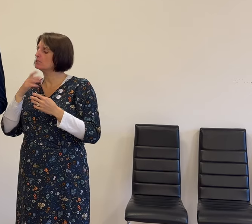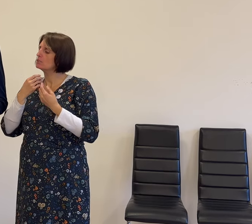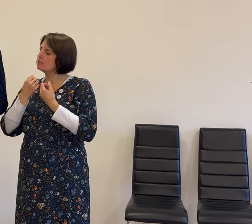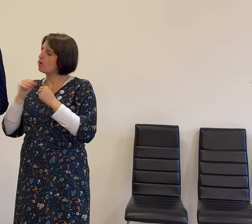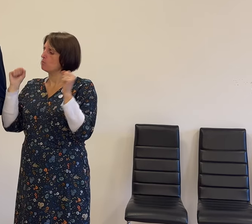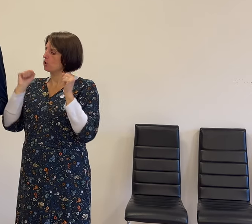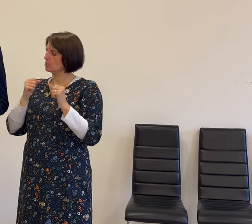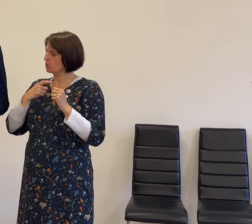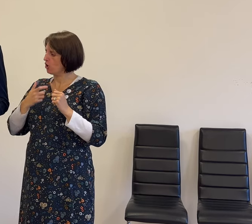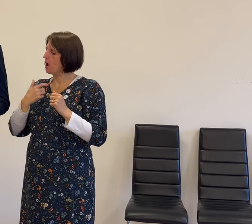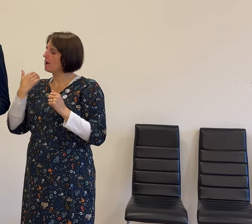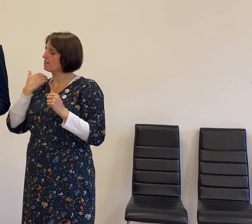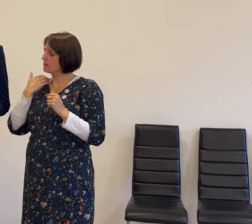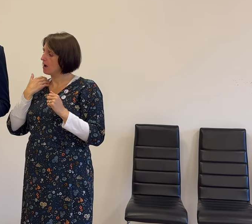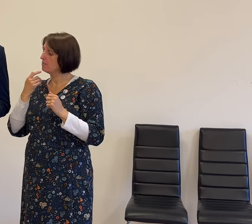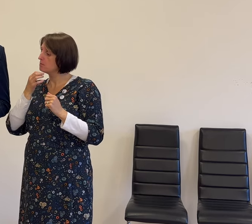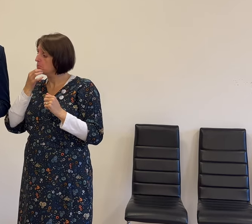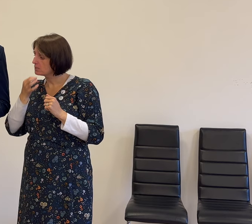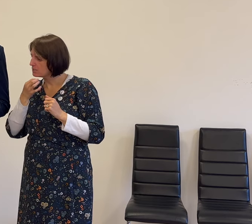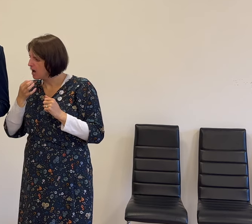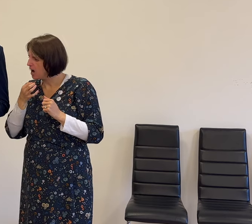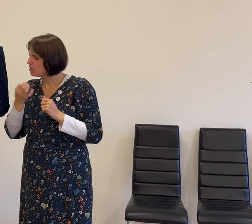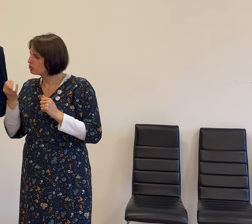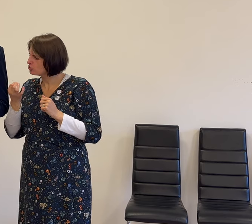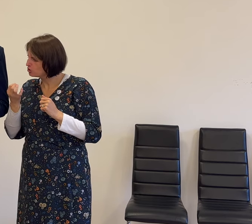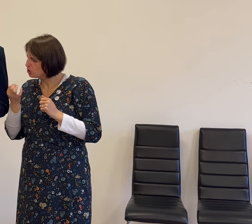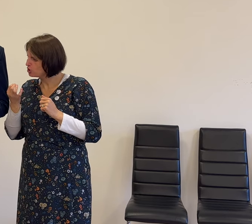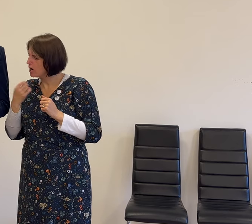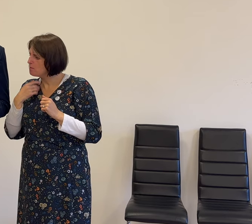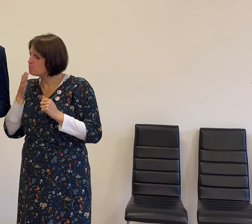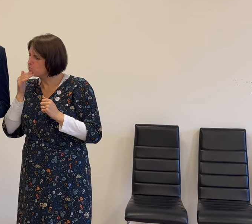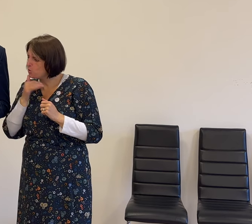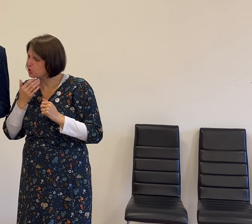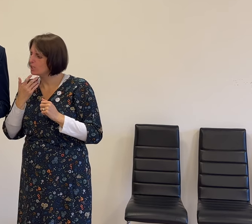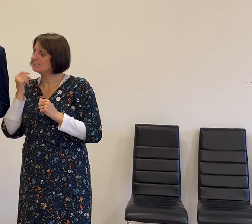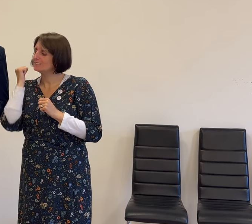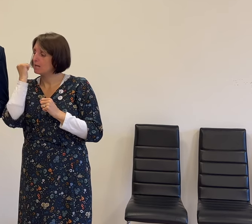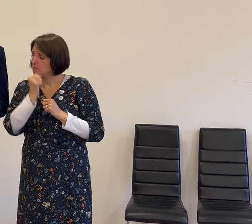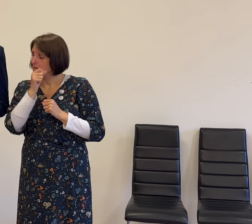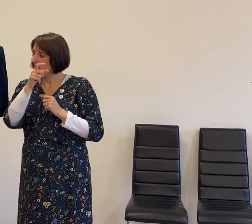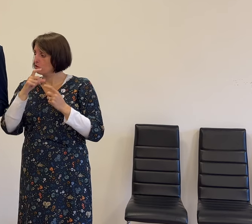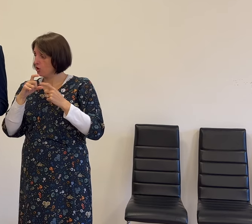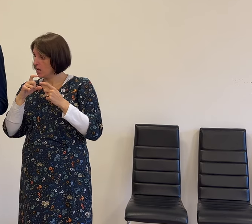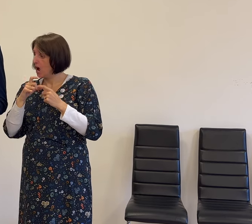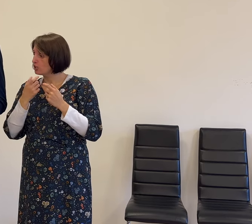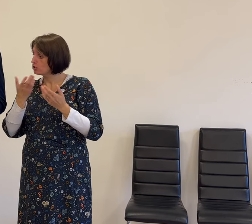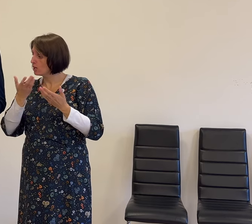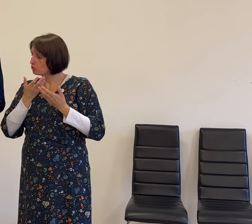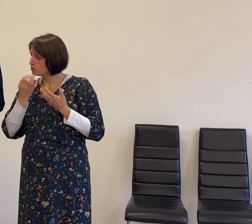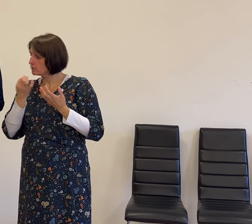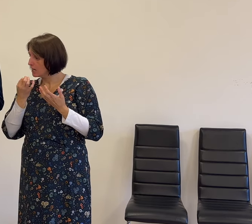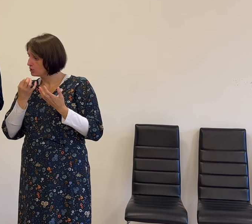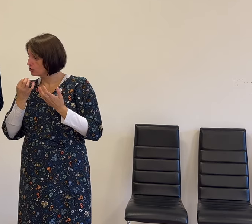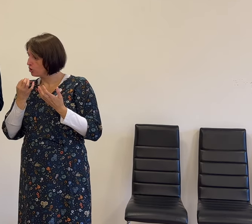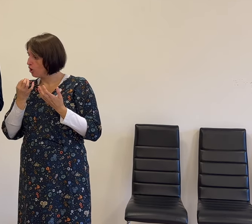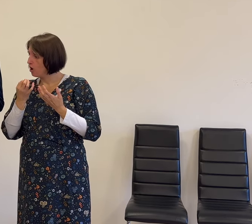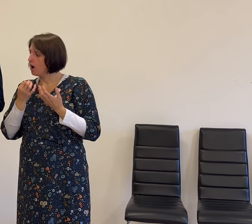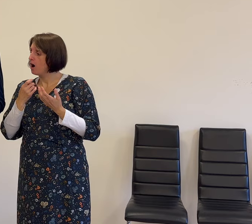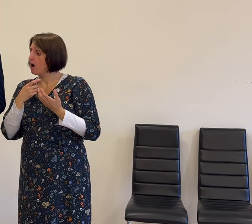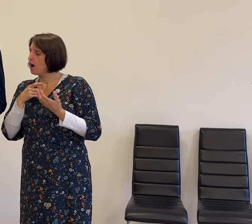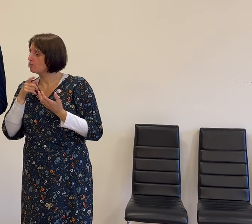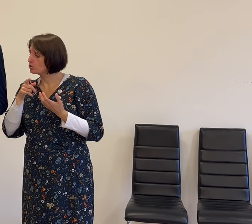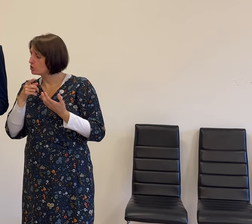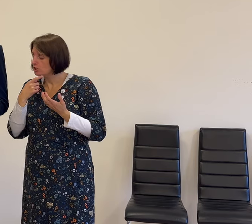tázal mužů, kteří u něho stáli, cože dostane muž, který zabije toho Pelištejce a sejme z Izraele potupu? Vždyť kdo je ten